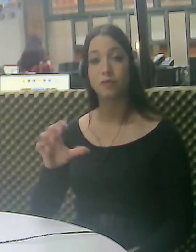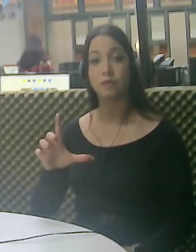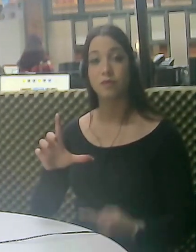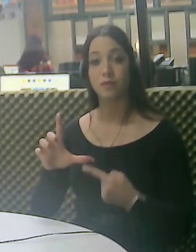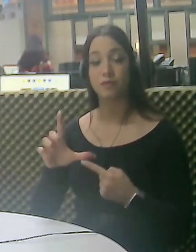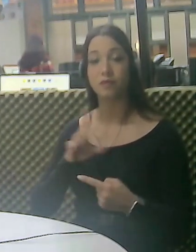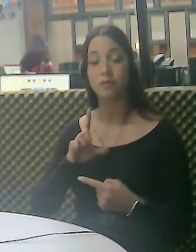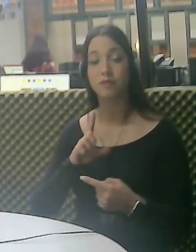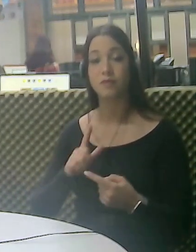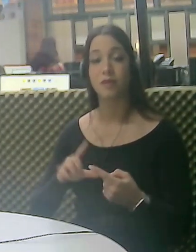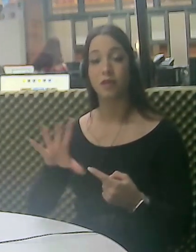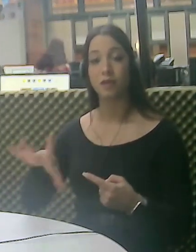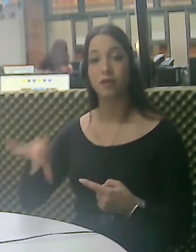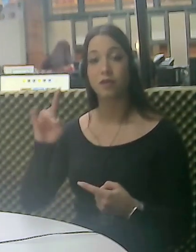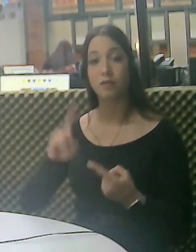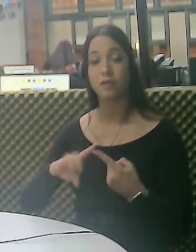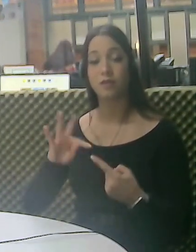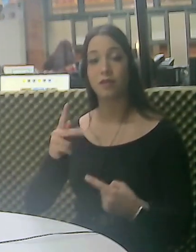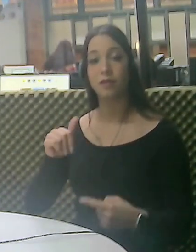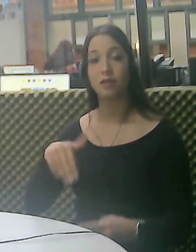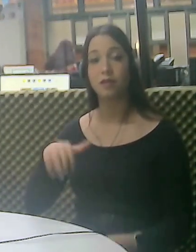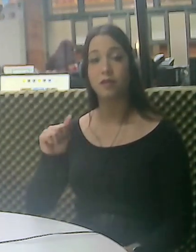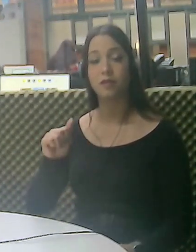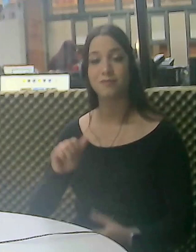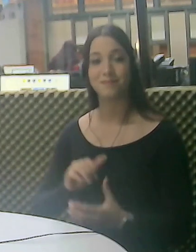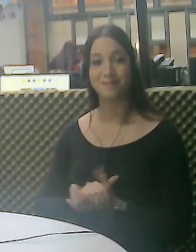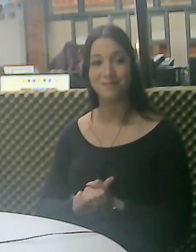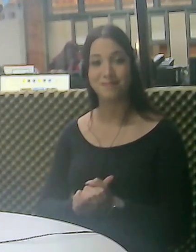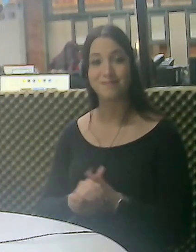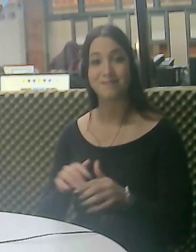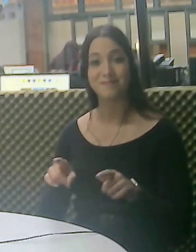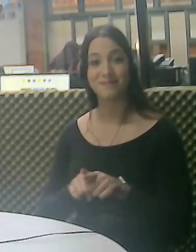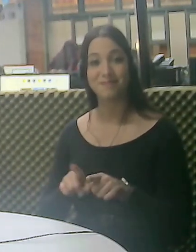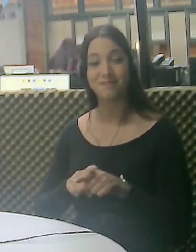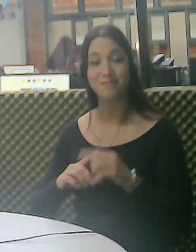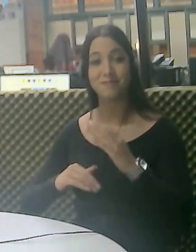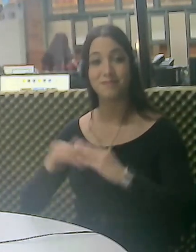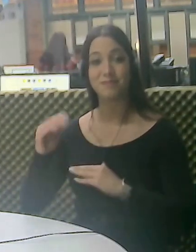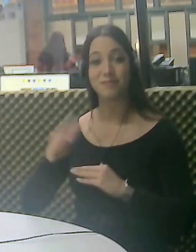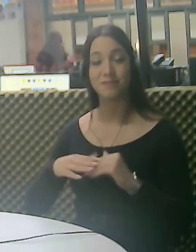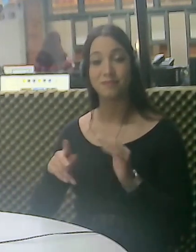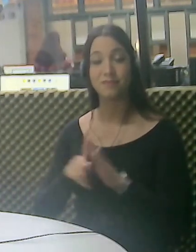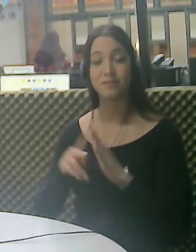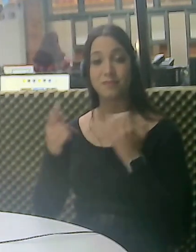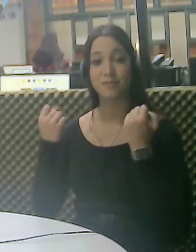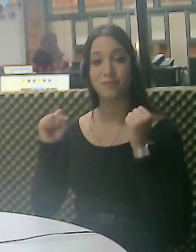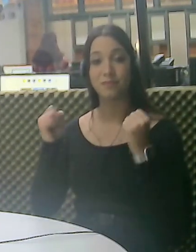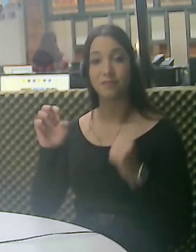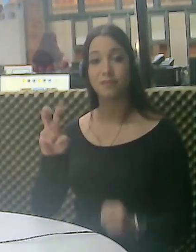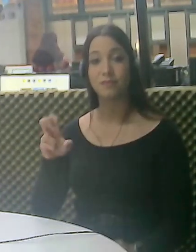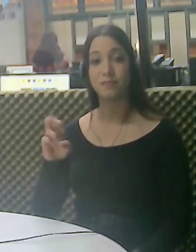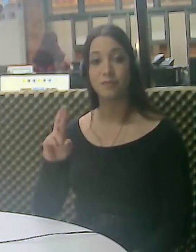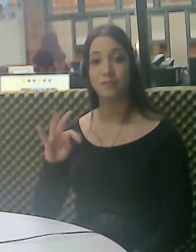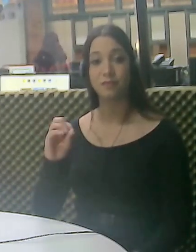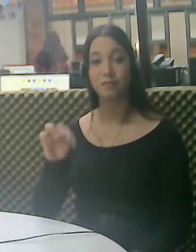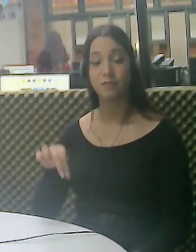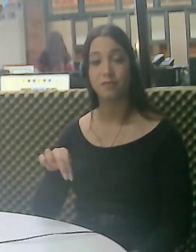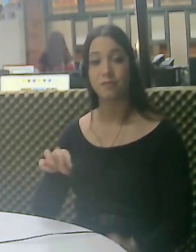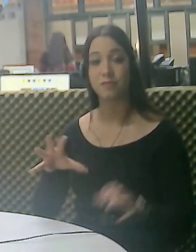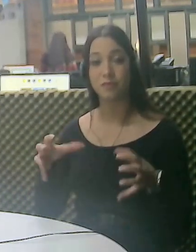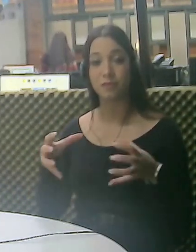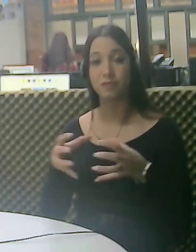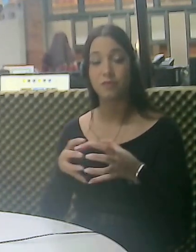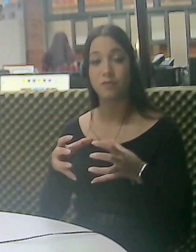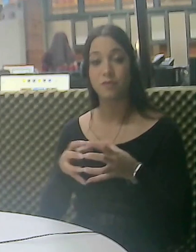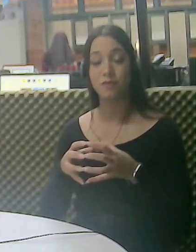a paratleta convocada foi Tayana Medeiros. Além disso, o profissional de educação física da Futel, Everton Santos, integra